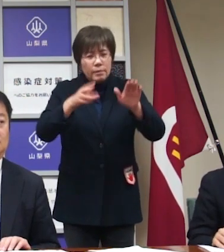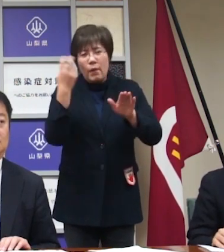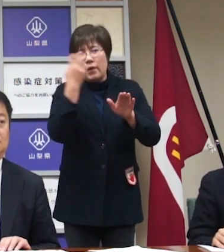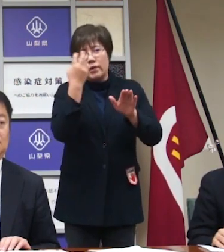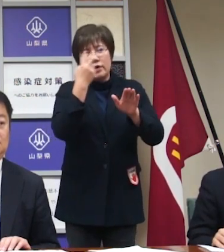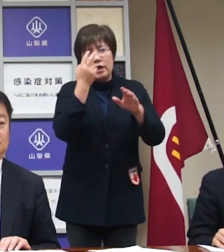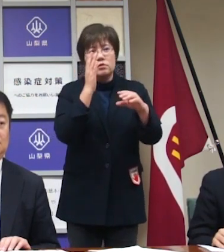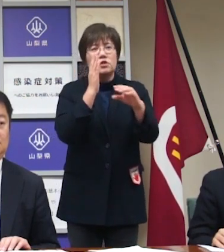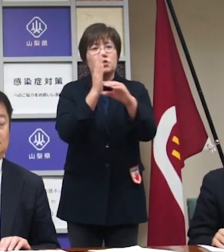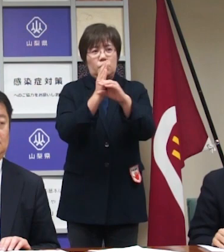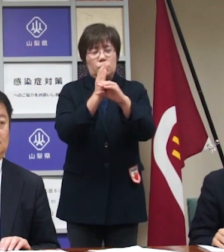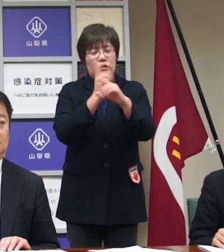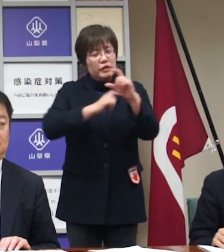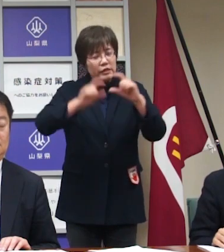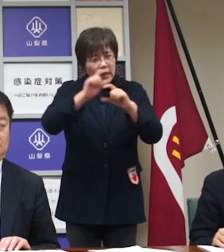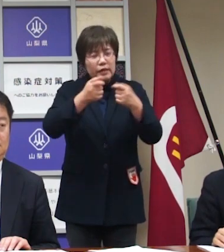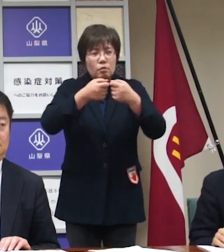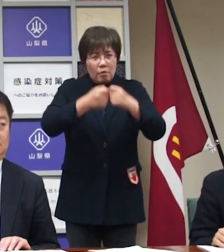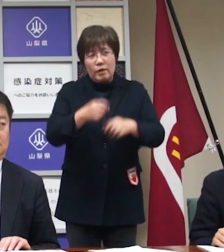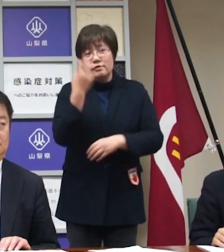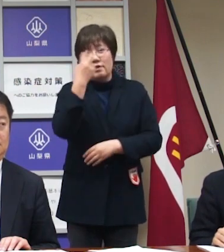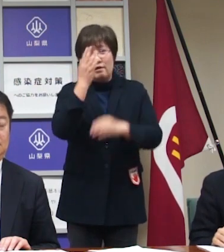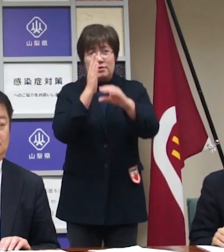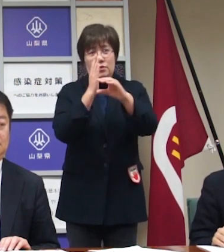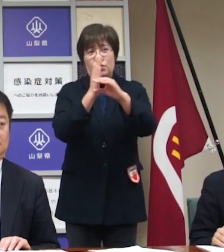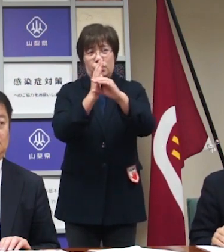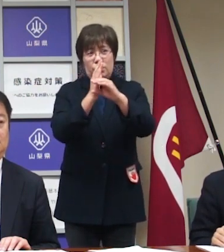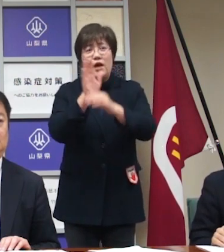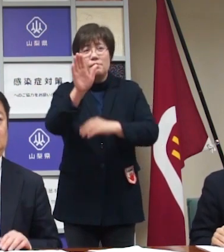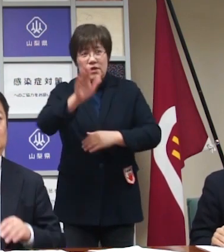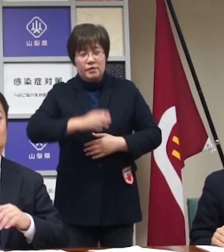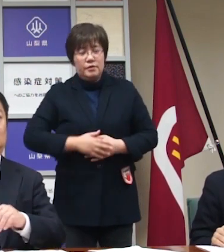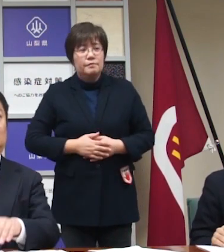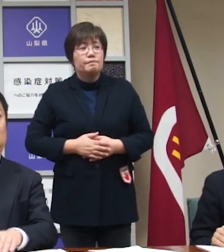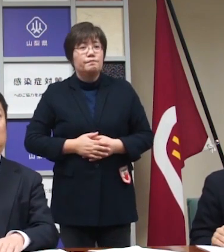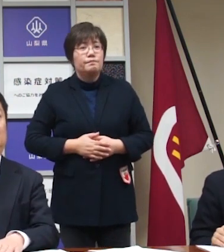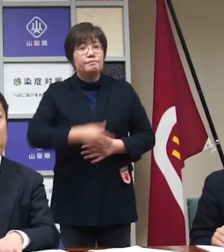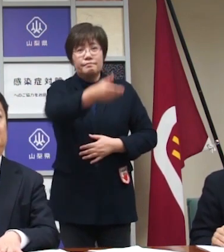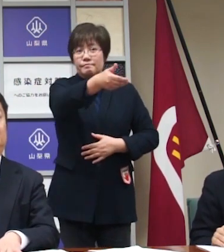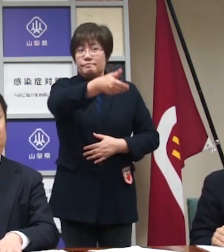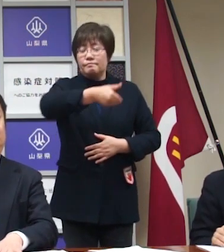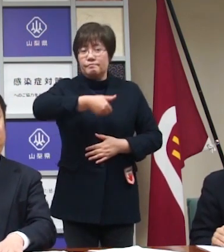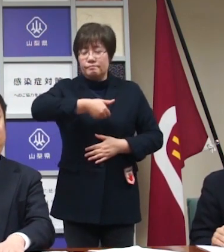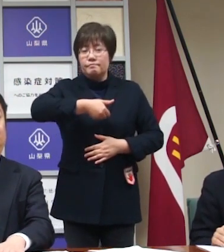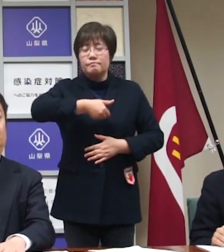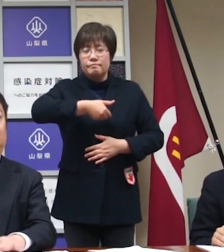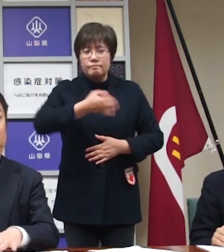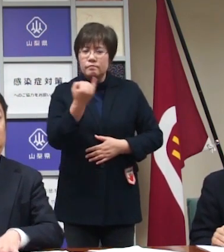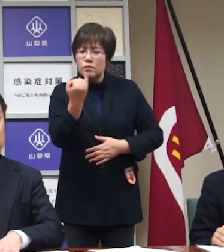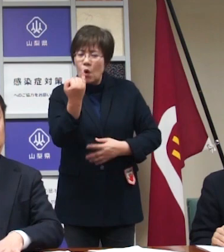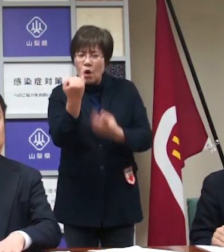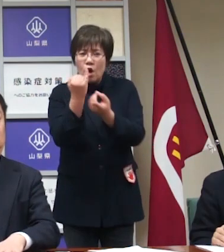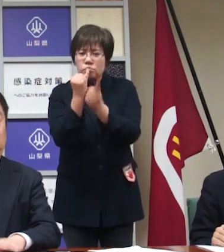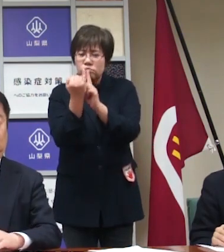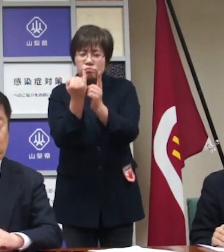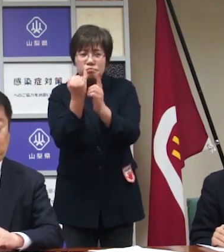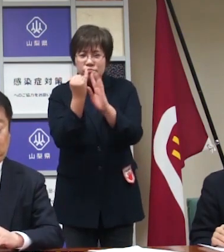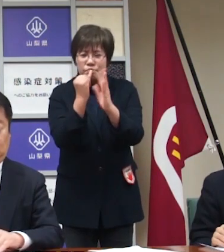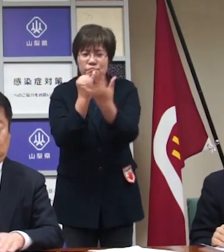をさらにしているところです。 じゃあ、濃厚接触者になる可能性もある